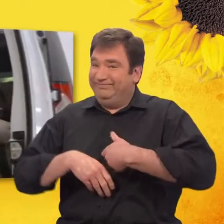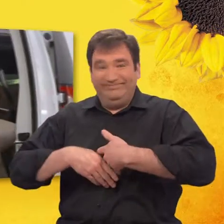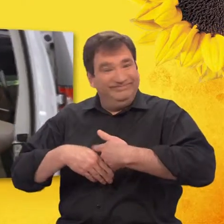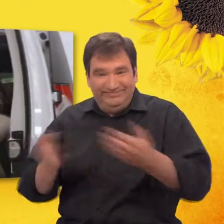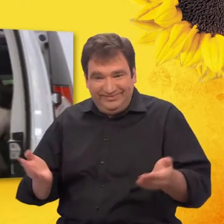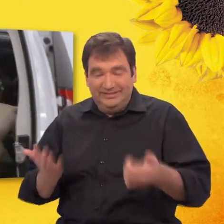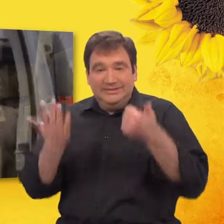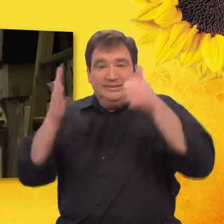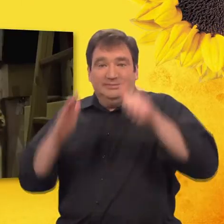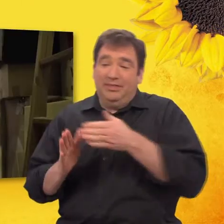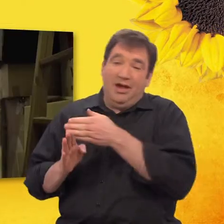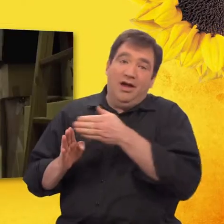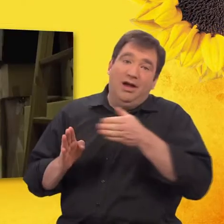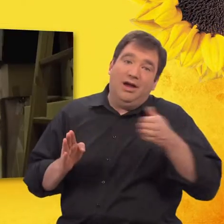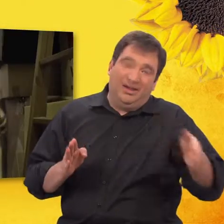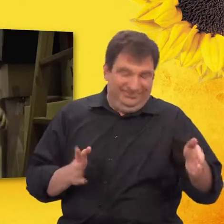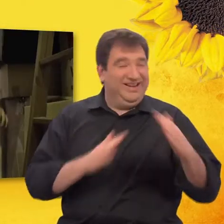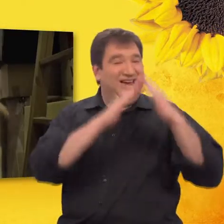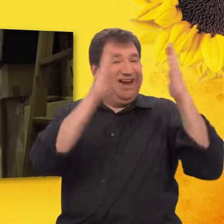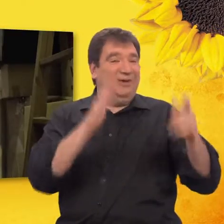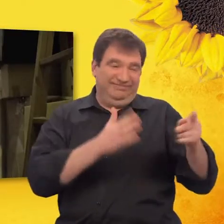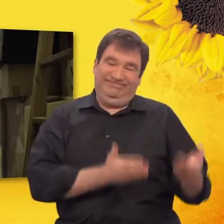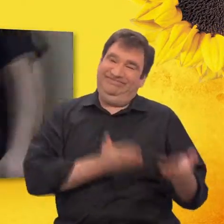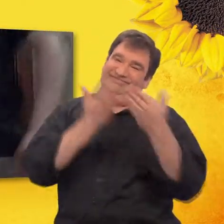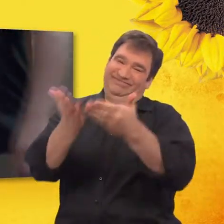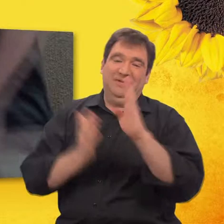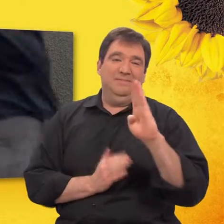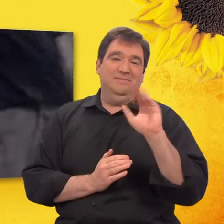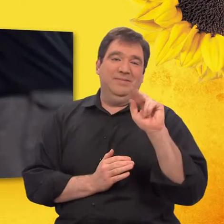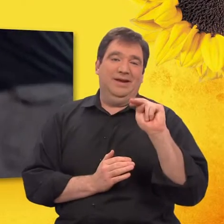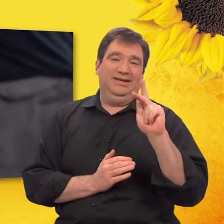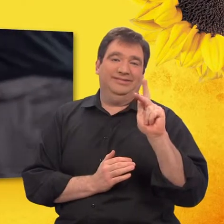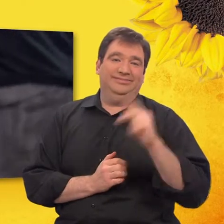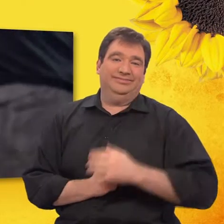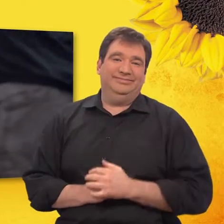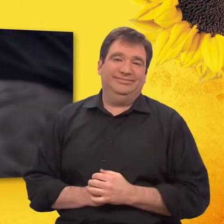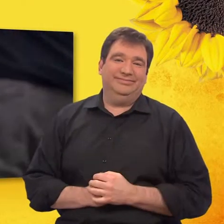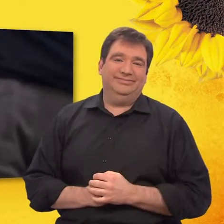Six months after losing his job, he hands his house to the bank.